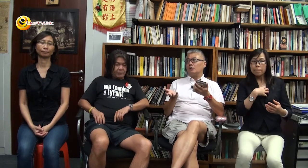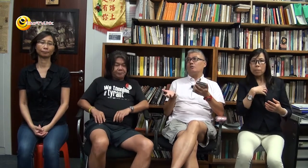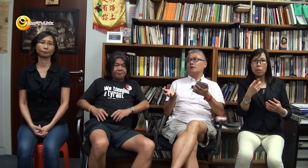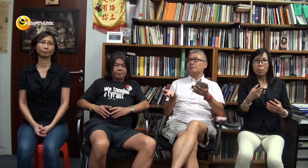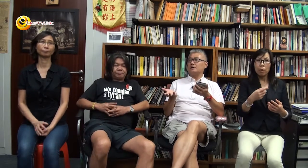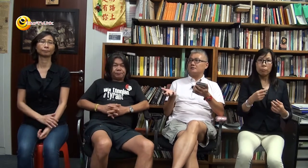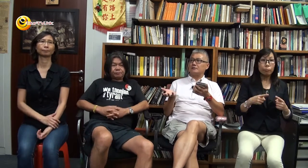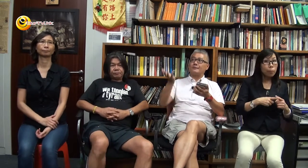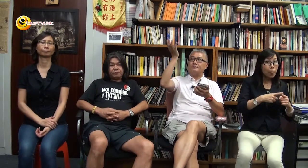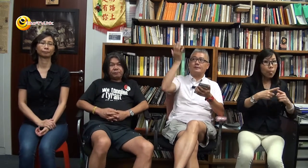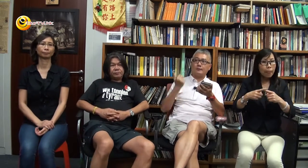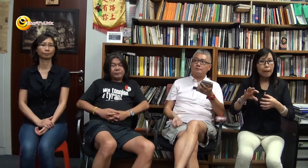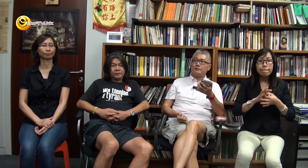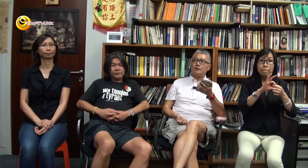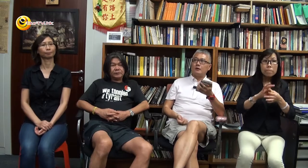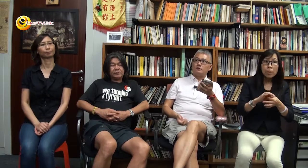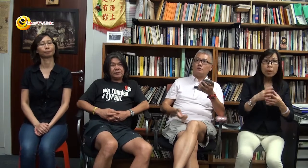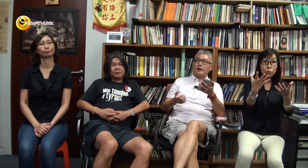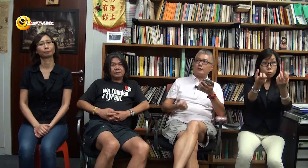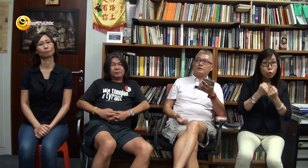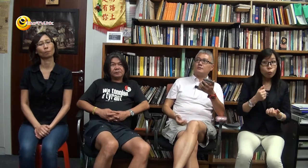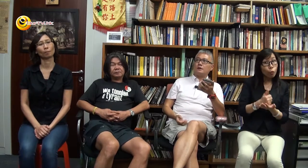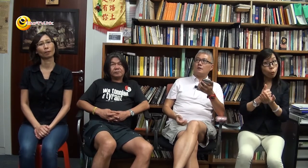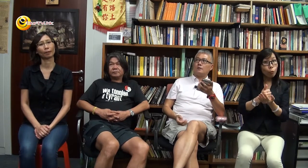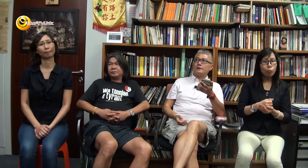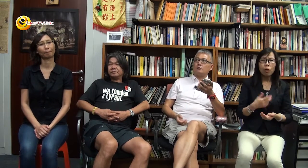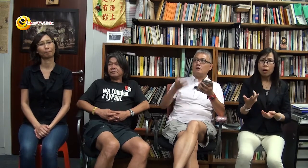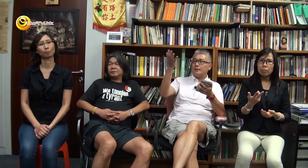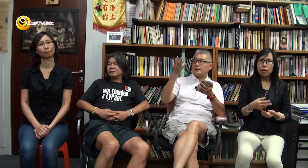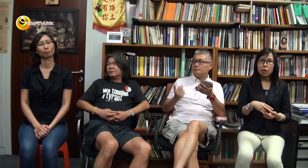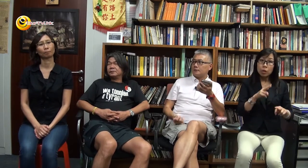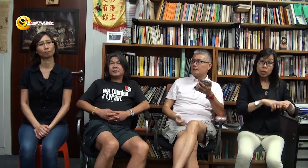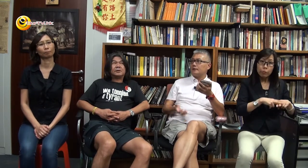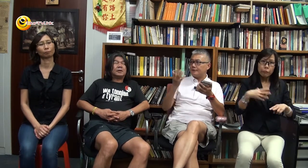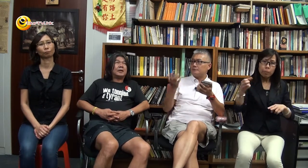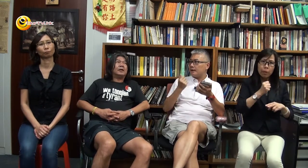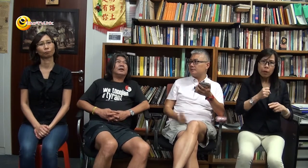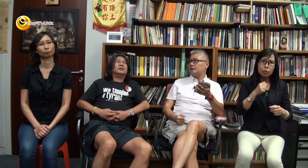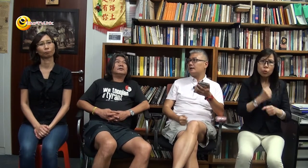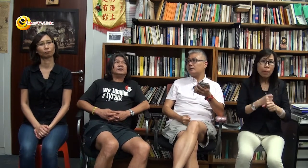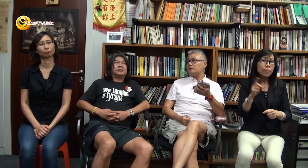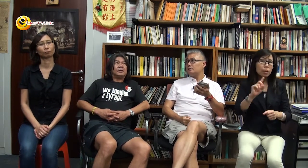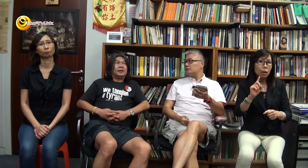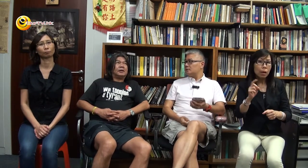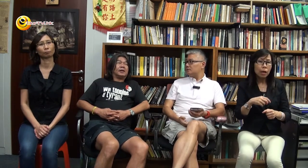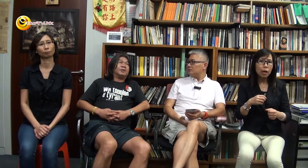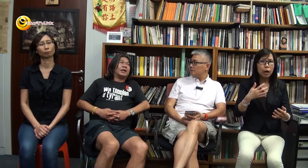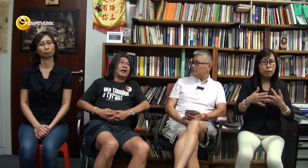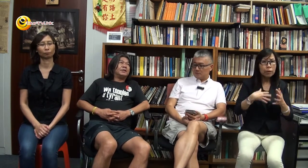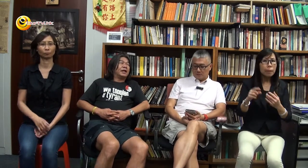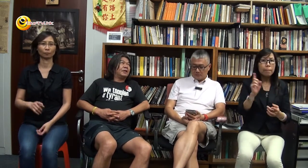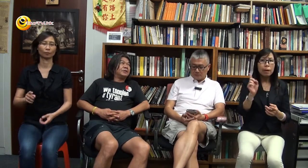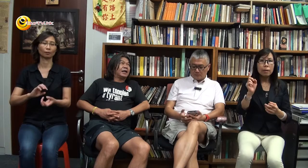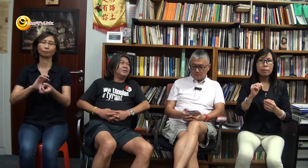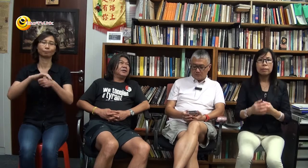聯有獎攞，究竟其實習近平在想什麼，或者甚至我說這個港澳辦在想什麼，究竟是發生什麼事呢？ 那就